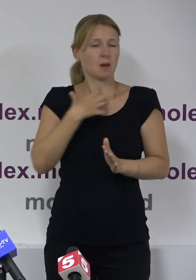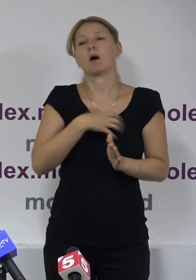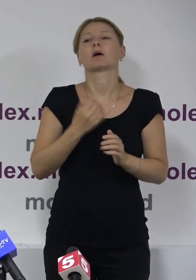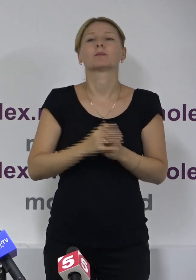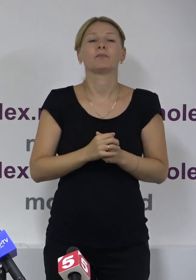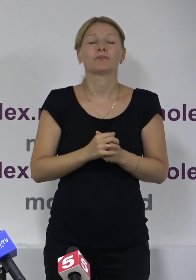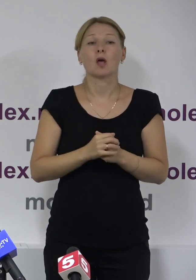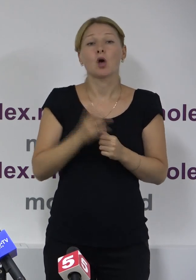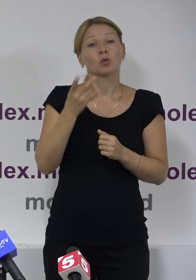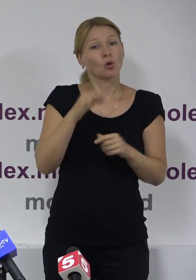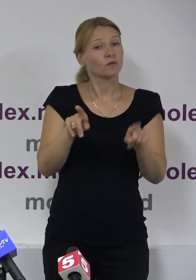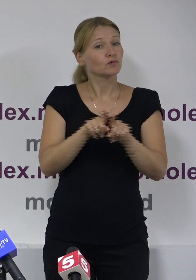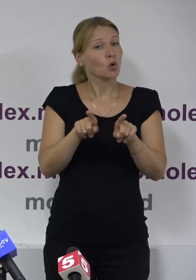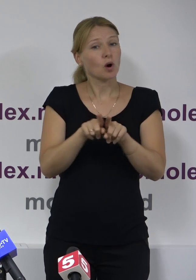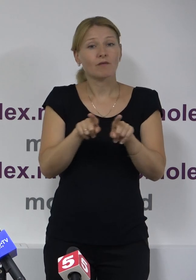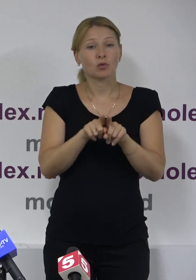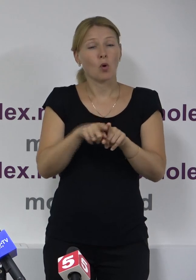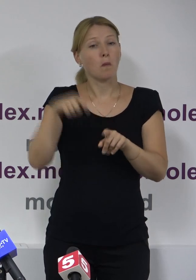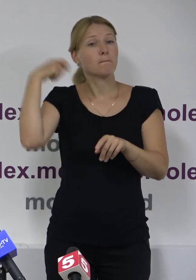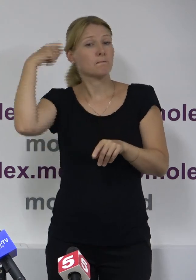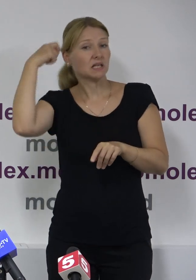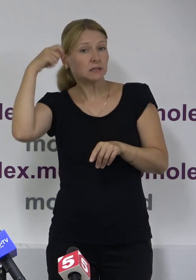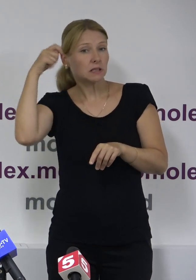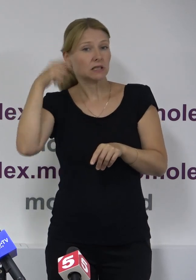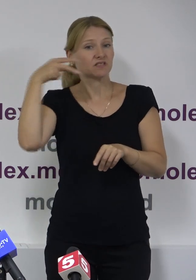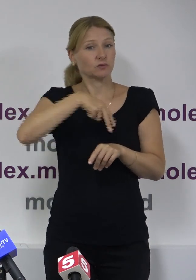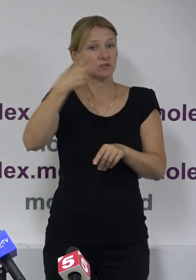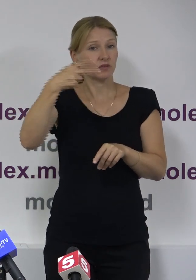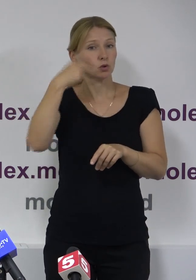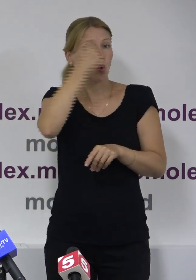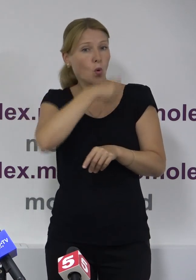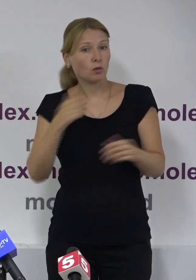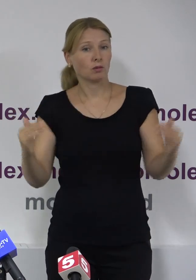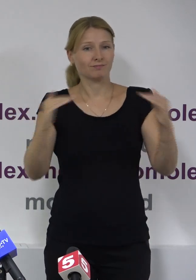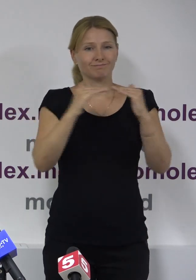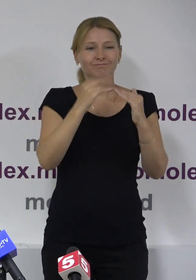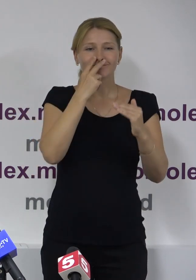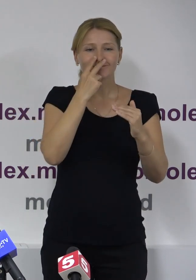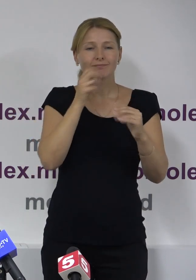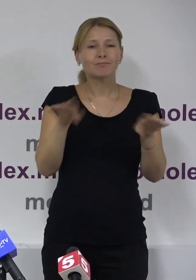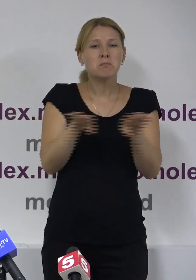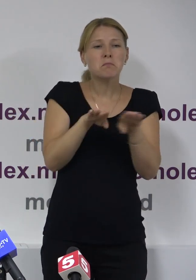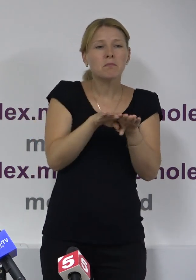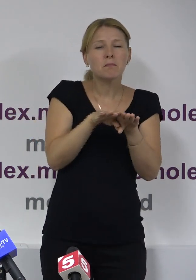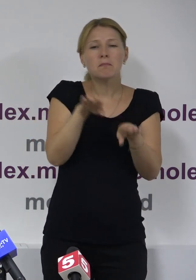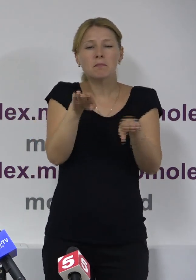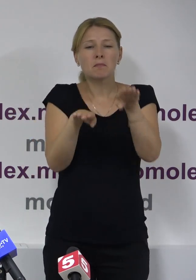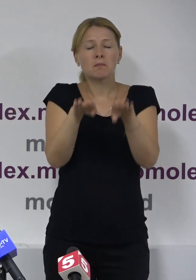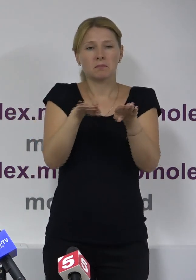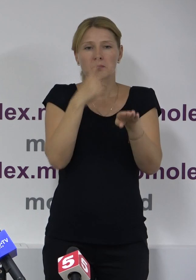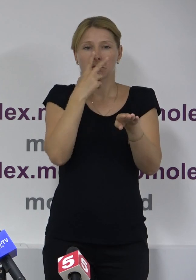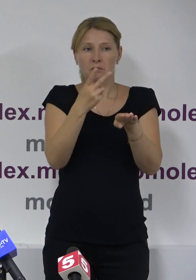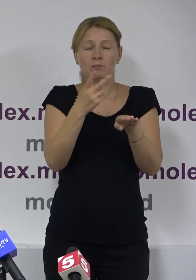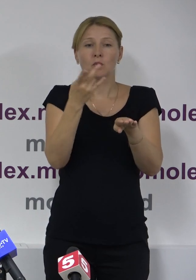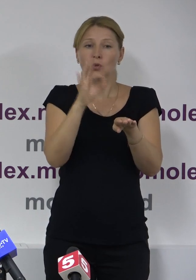Totuși, dacă comparăm cu alegerile prezidențiale din 2020, atunci observăm un spor